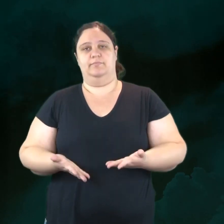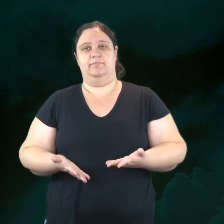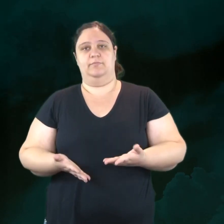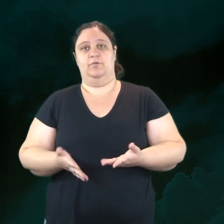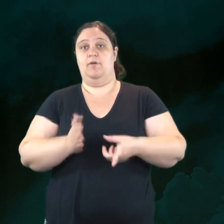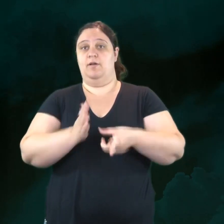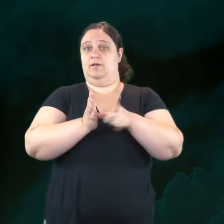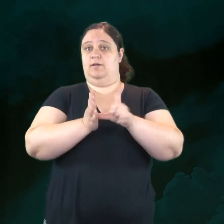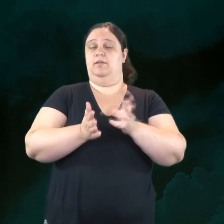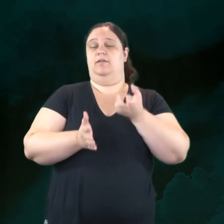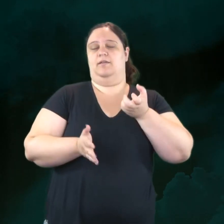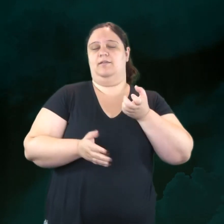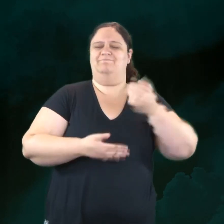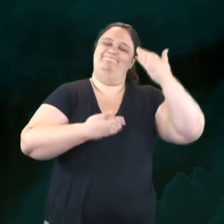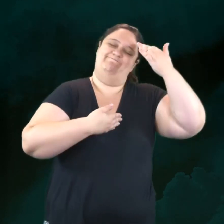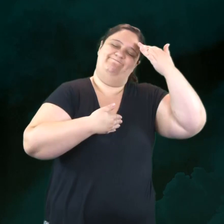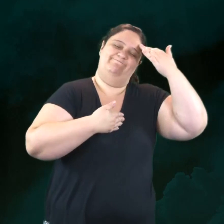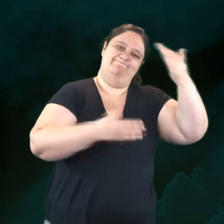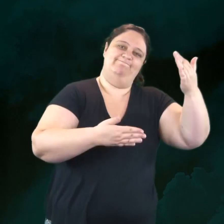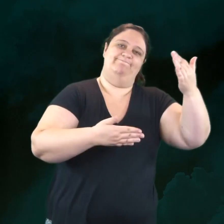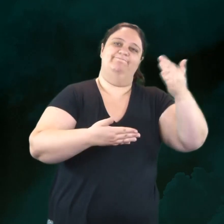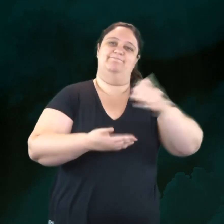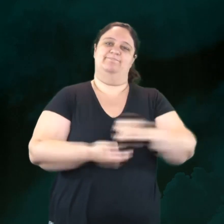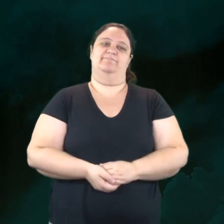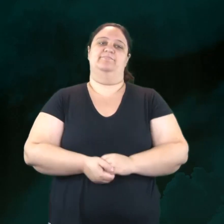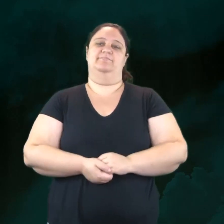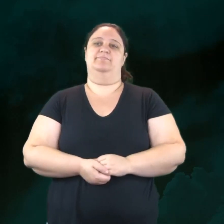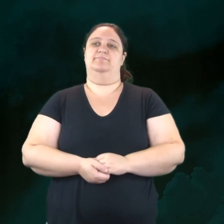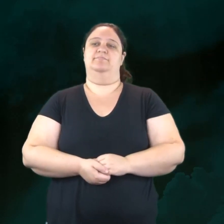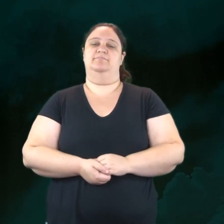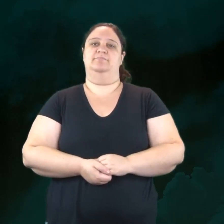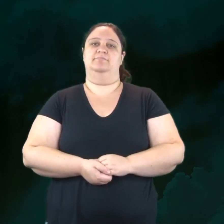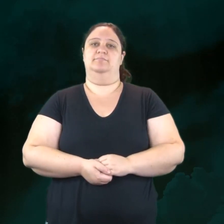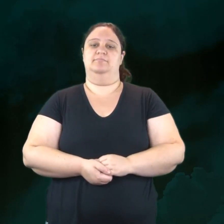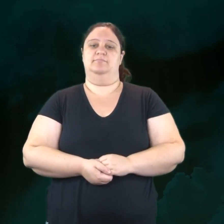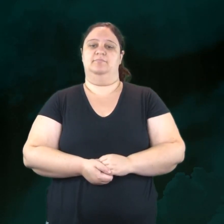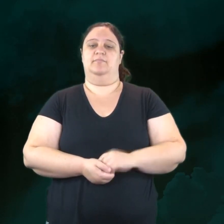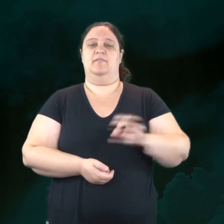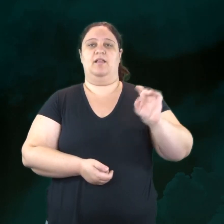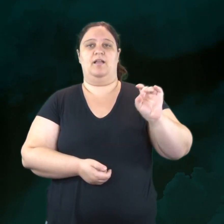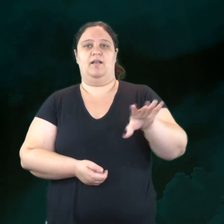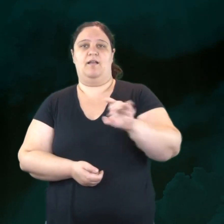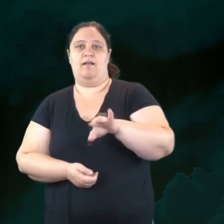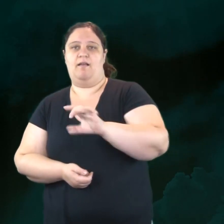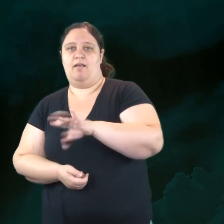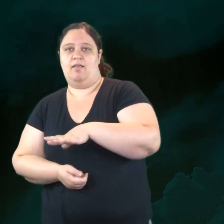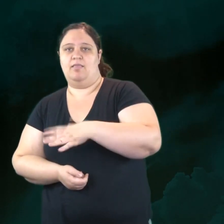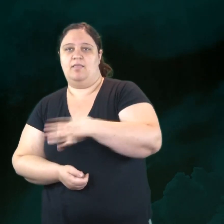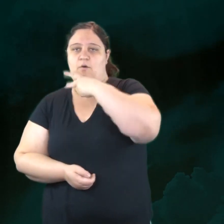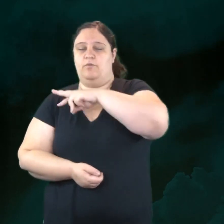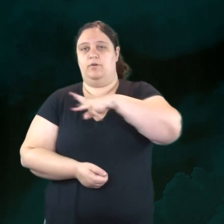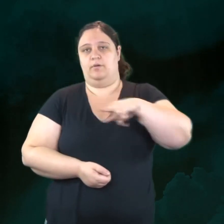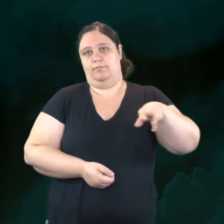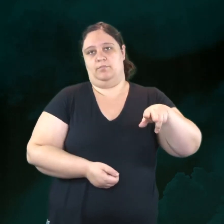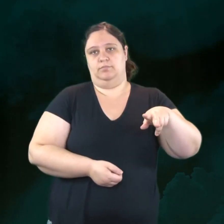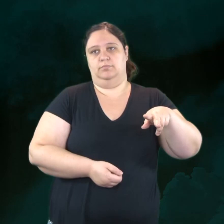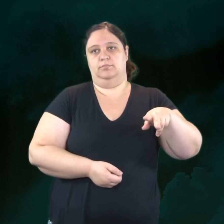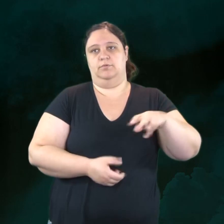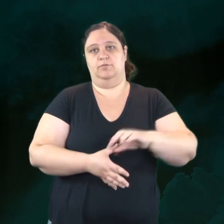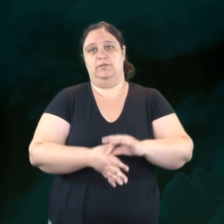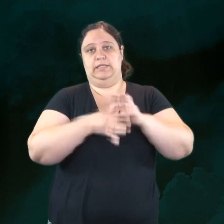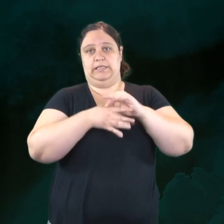quero agradecer os irmãos presbíteros da Igreja em São Paulo, que